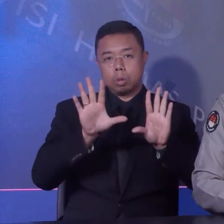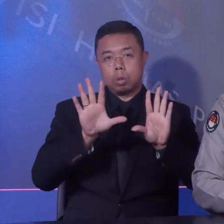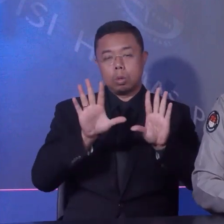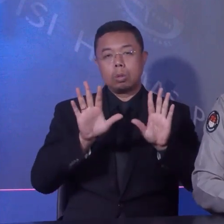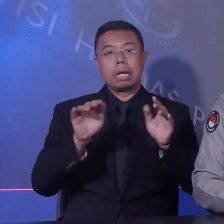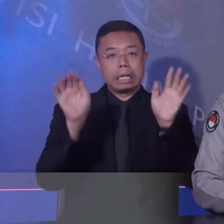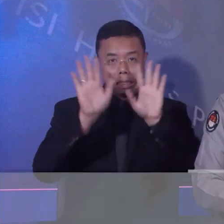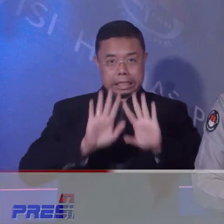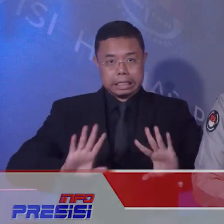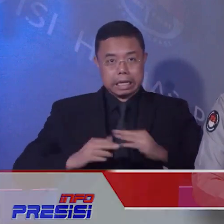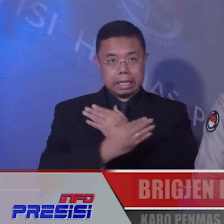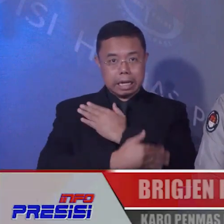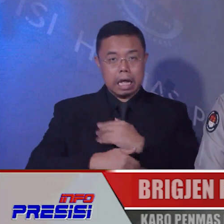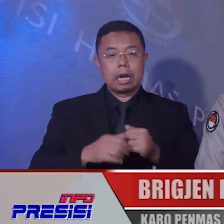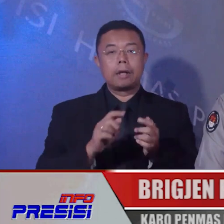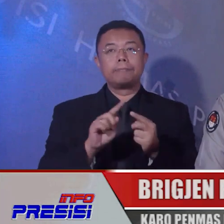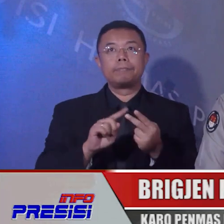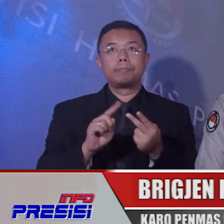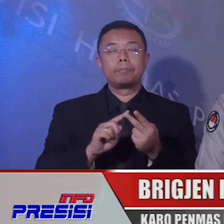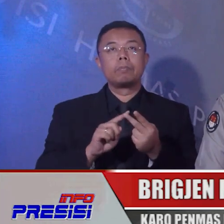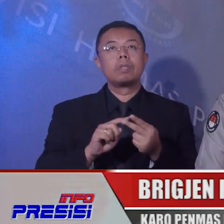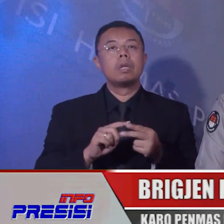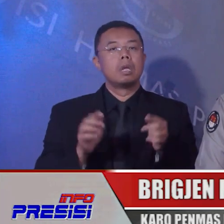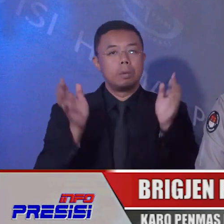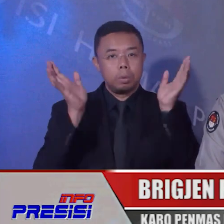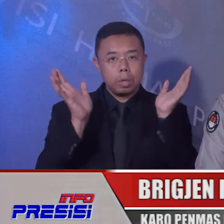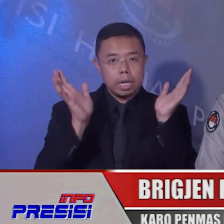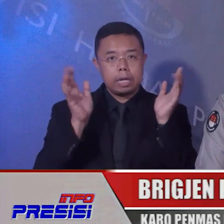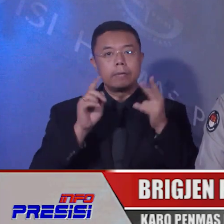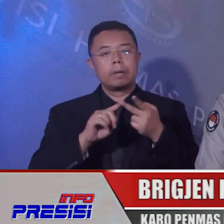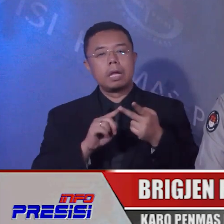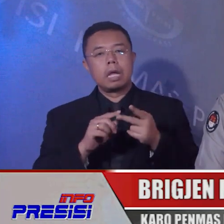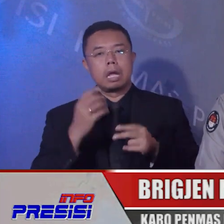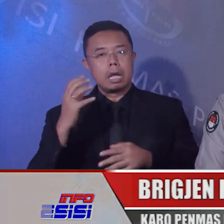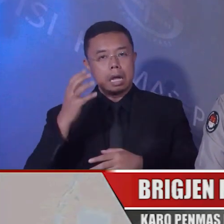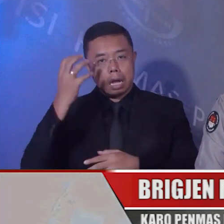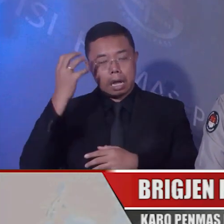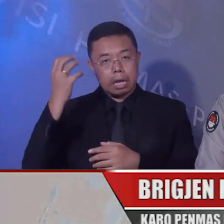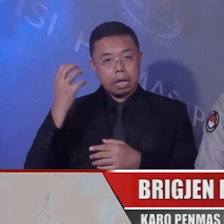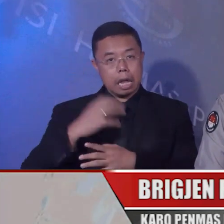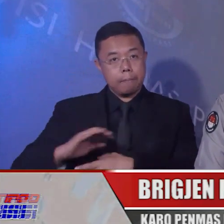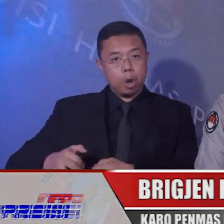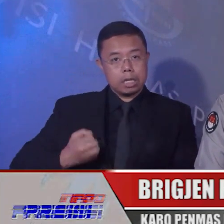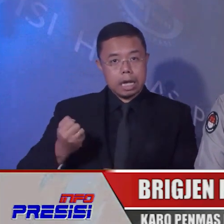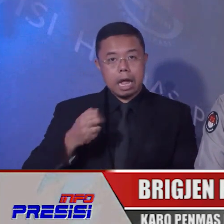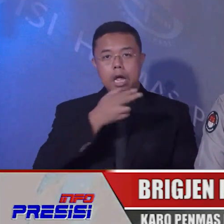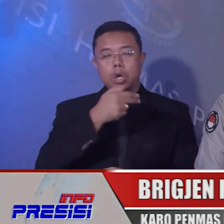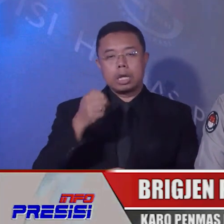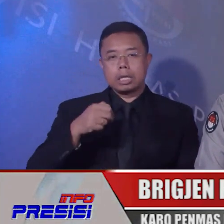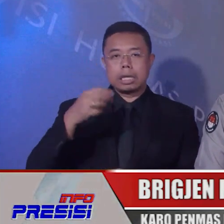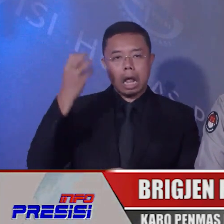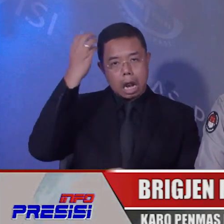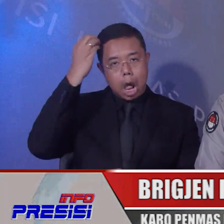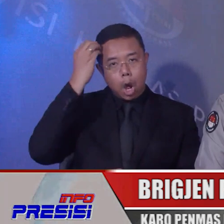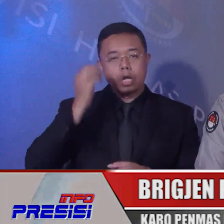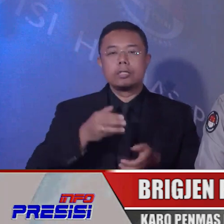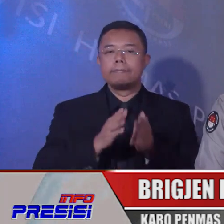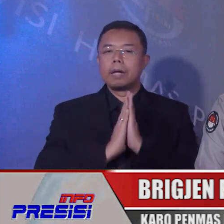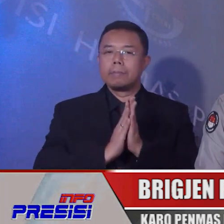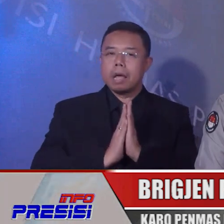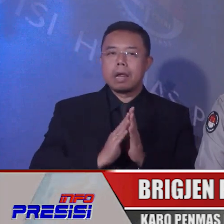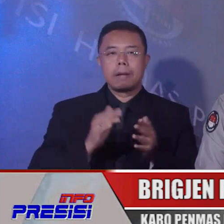Asean antara lain Brunei Darussalam Kamboja Indonesia Laos Myanmar